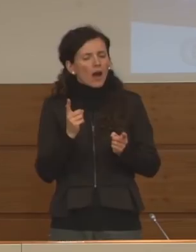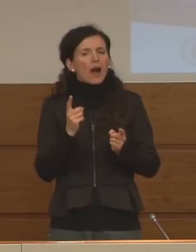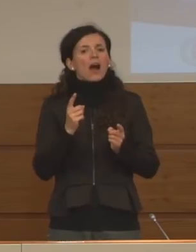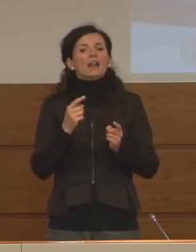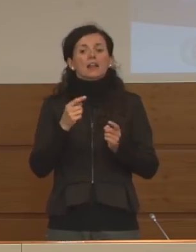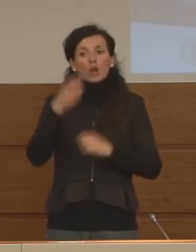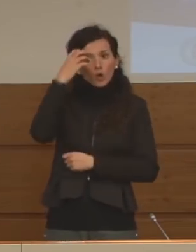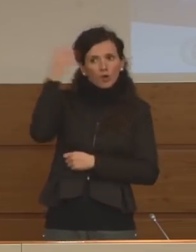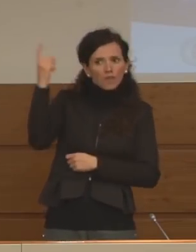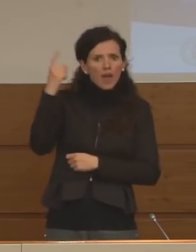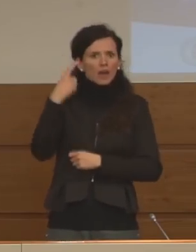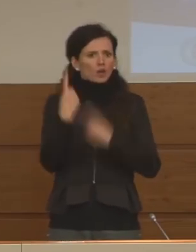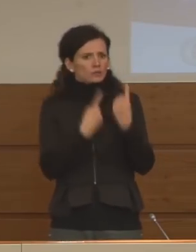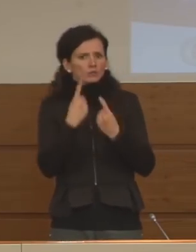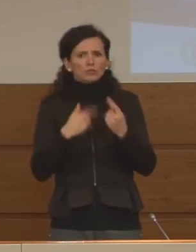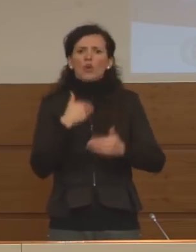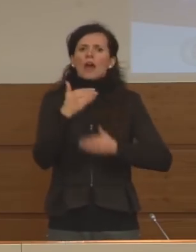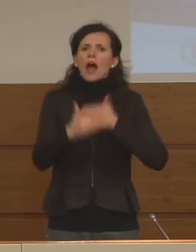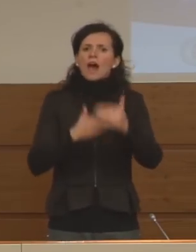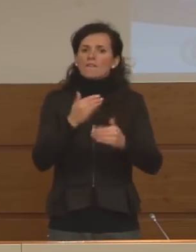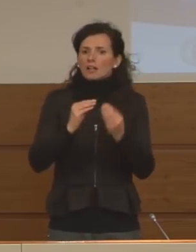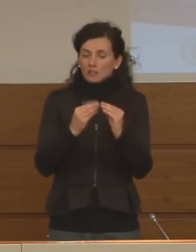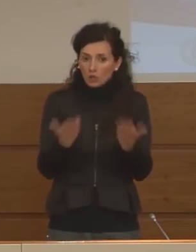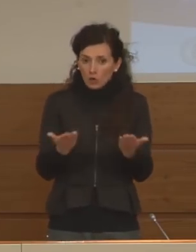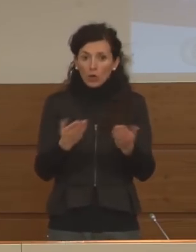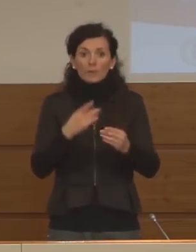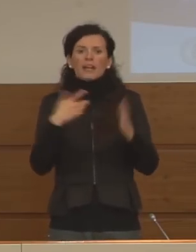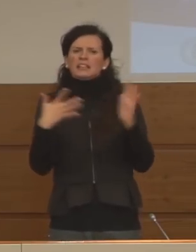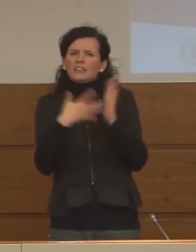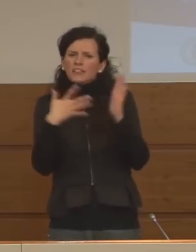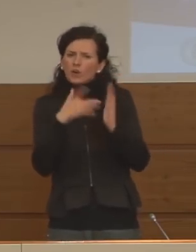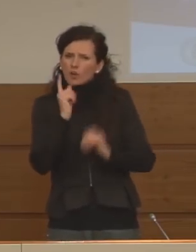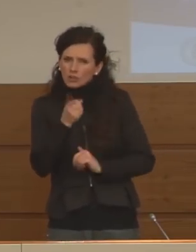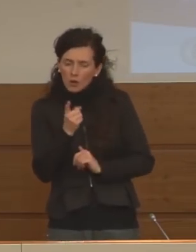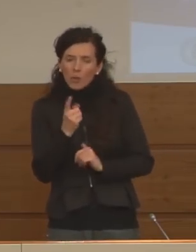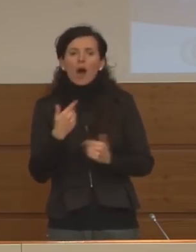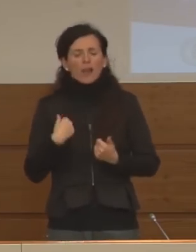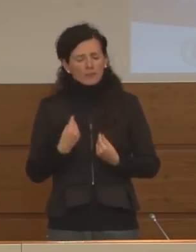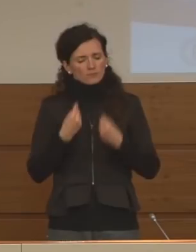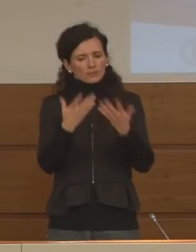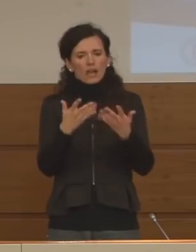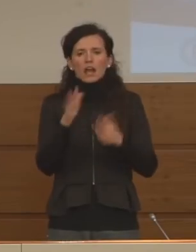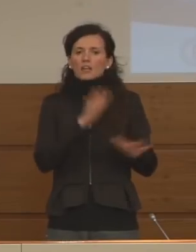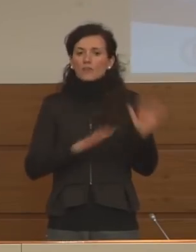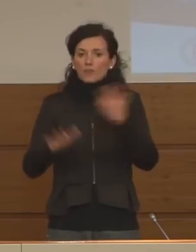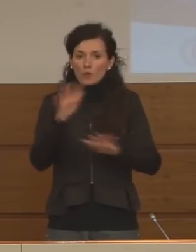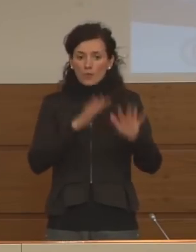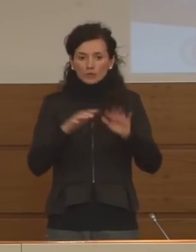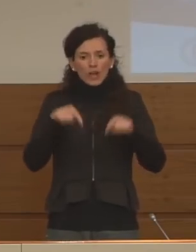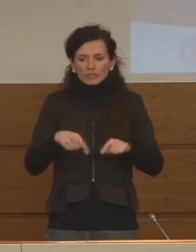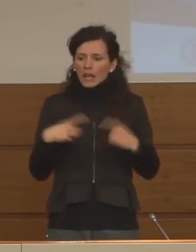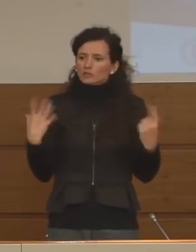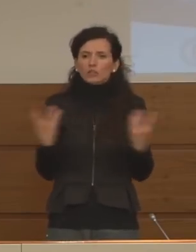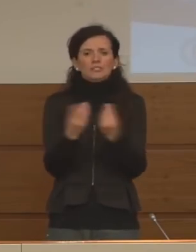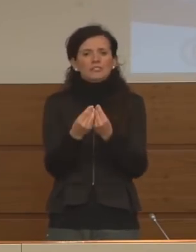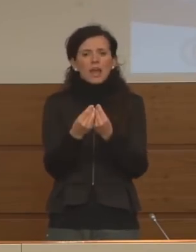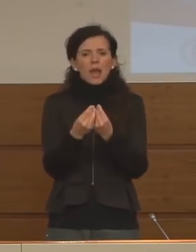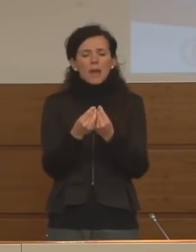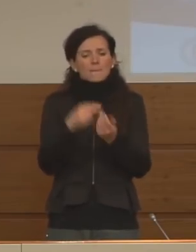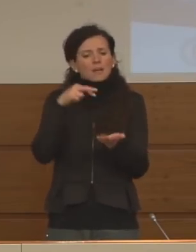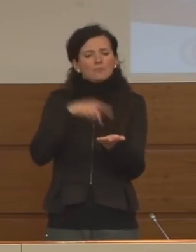anche dove serve sulle difficoltà che di cui il nostro cammino e ovviamente